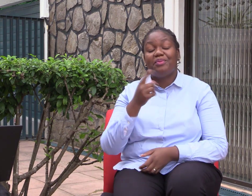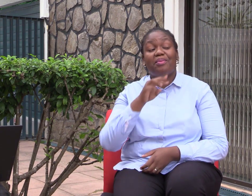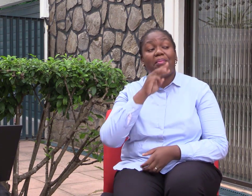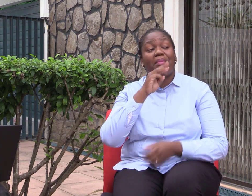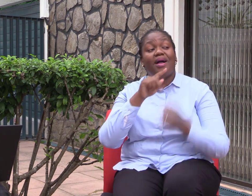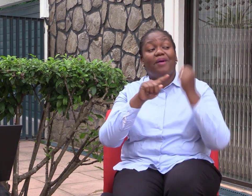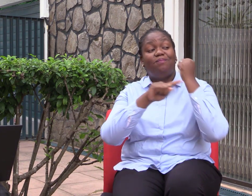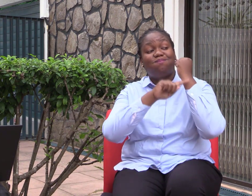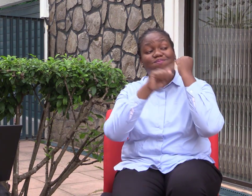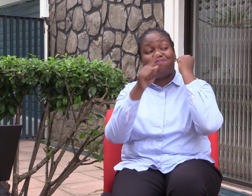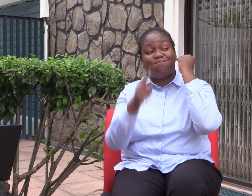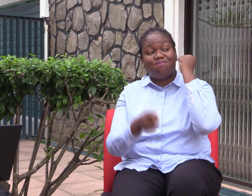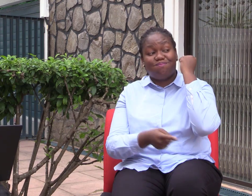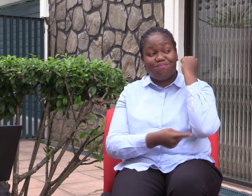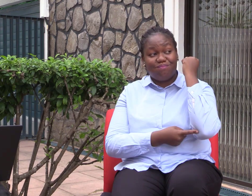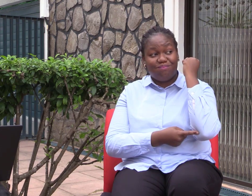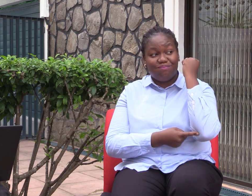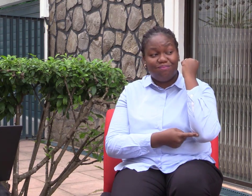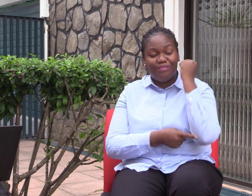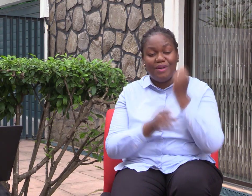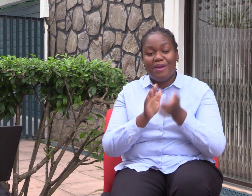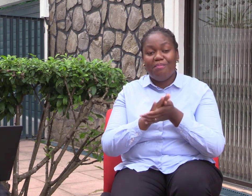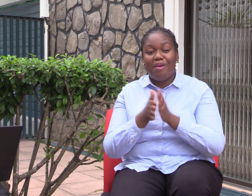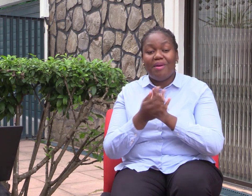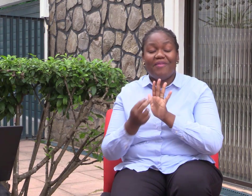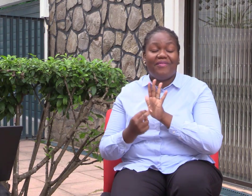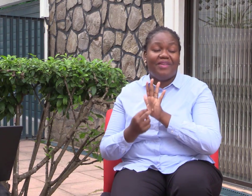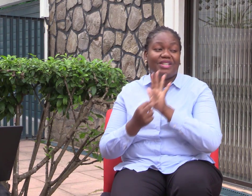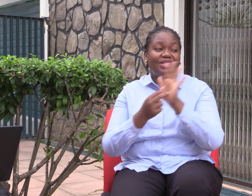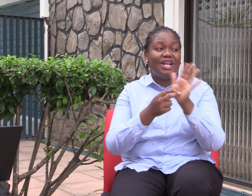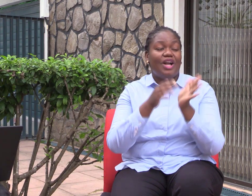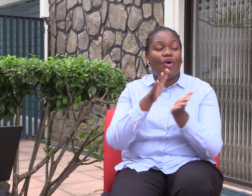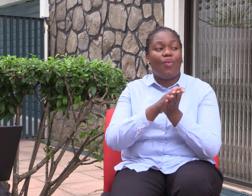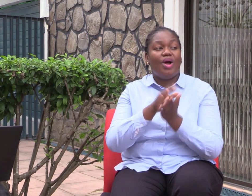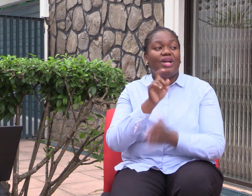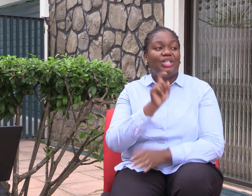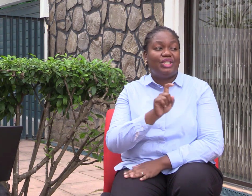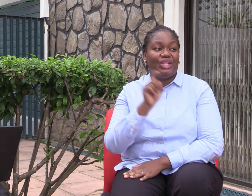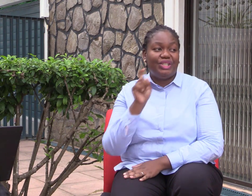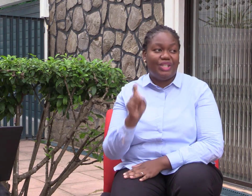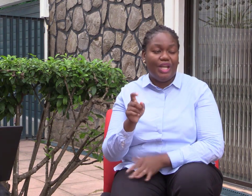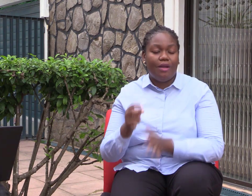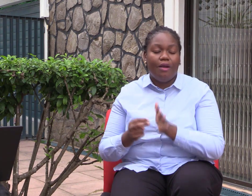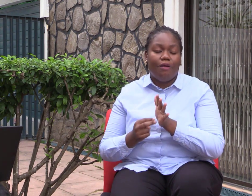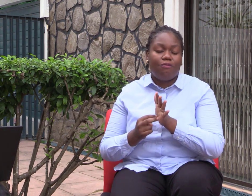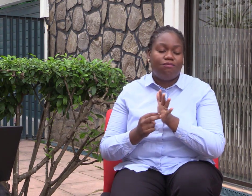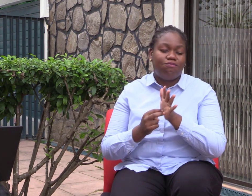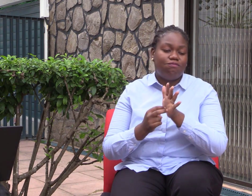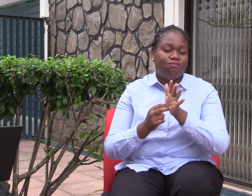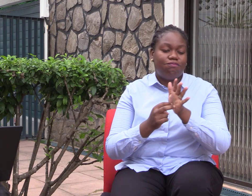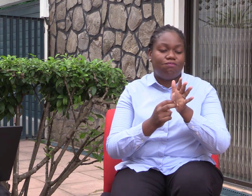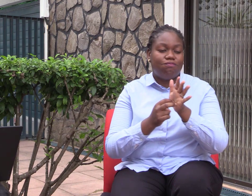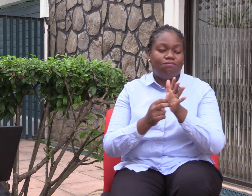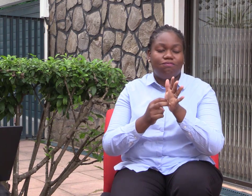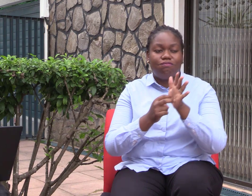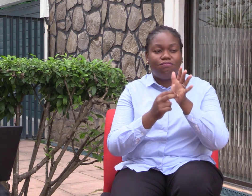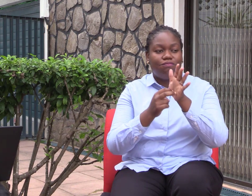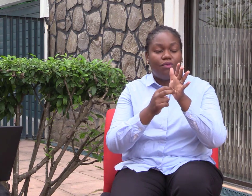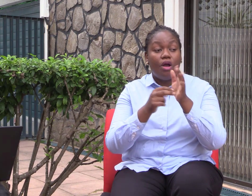história. Dizer que a minha mãe ainda no estado de gestação,